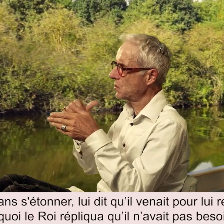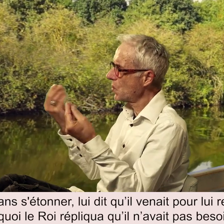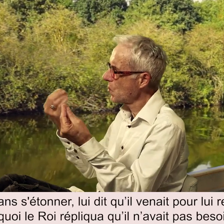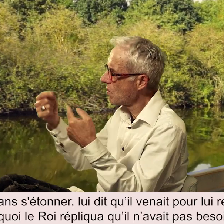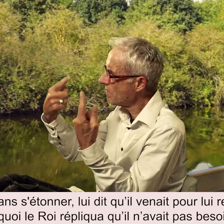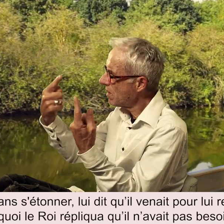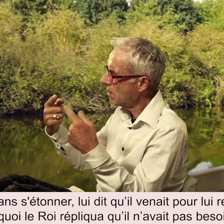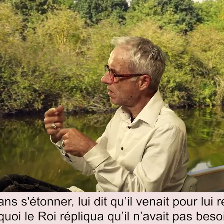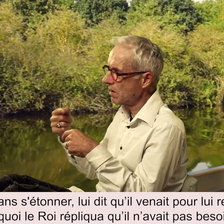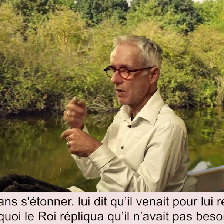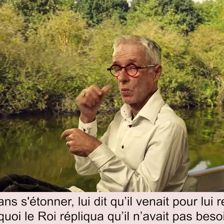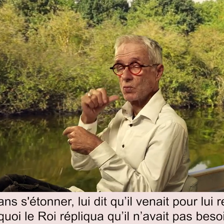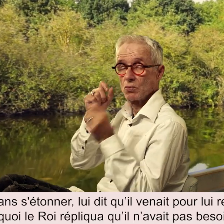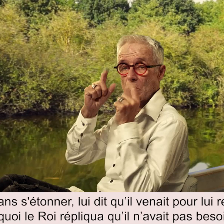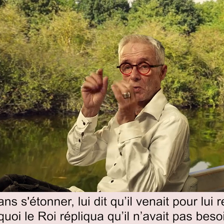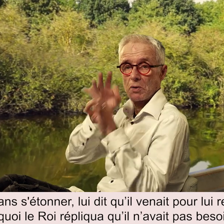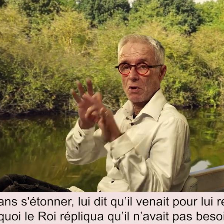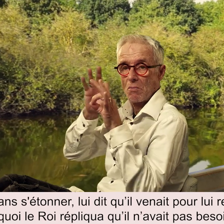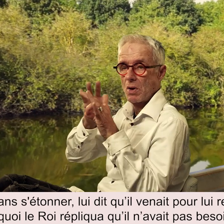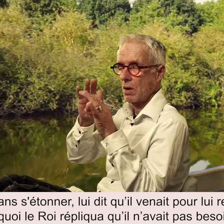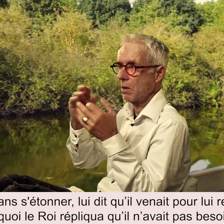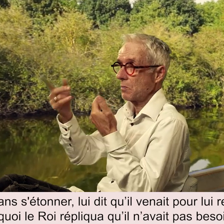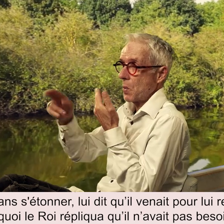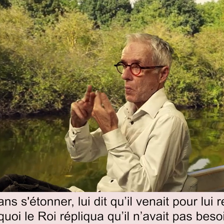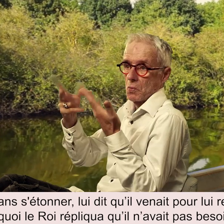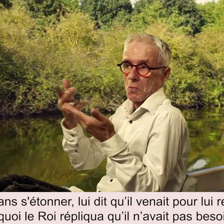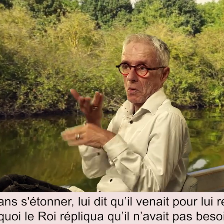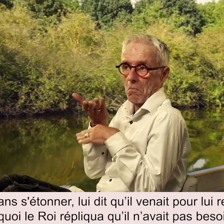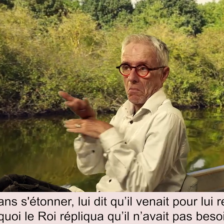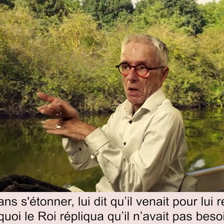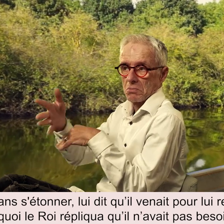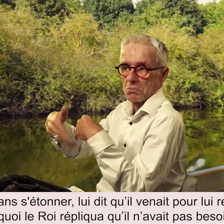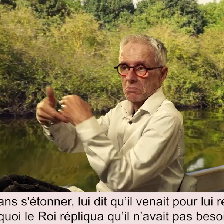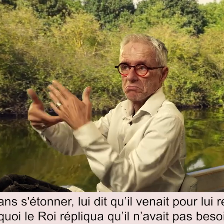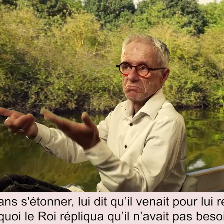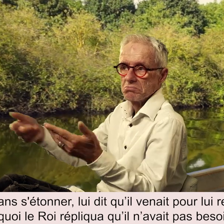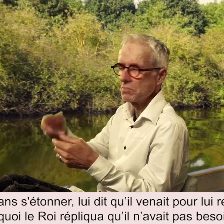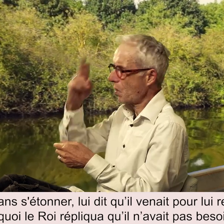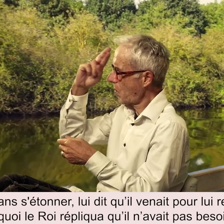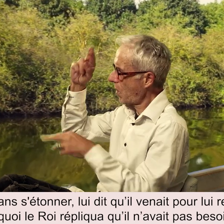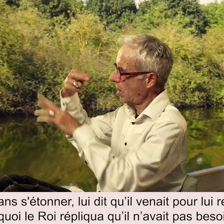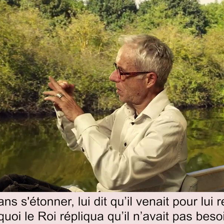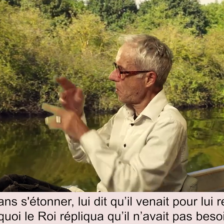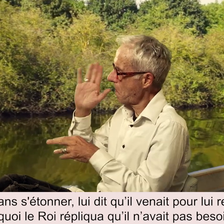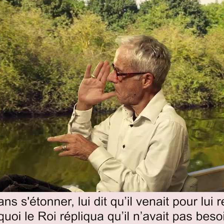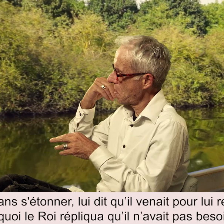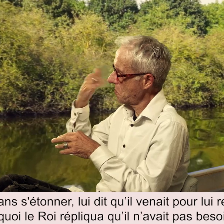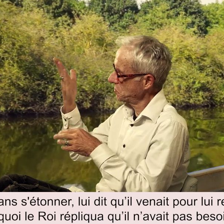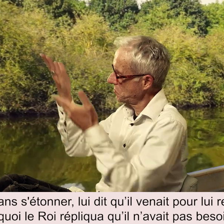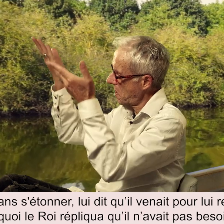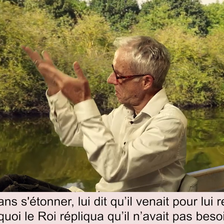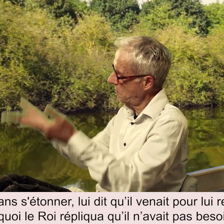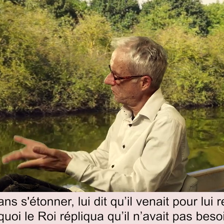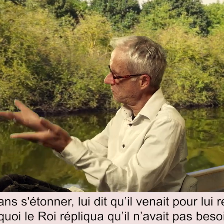s'étonner, lui dit qu'il venait pour lui rendre ses très humbles services, à quoi le roi répliqua qu'il n'avait pas besoin de ceux qu'il